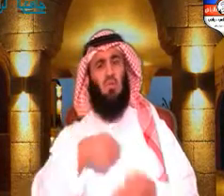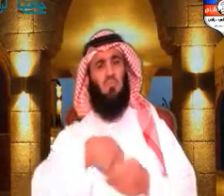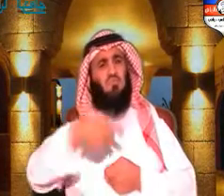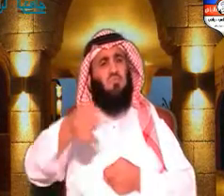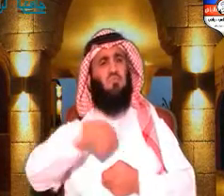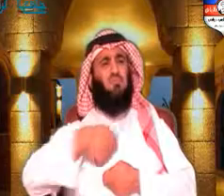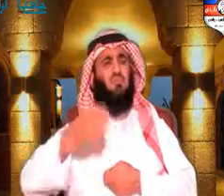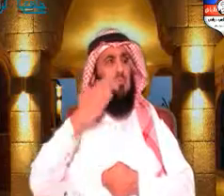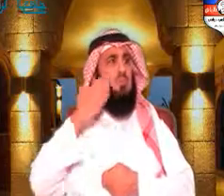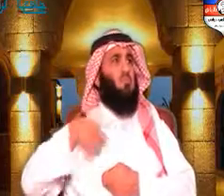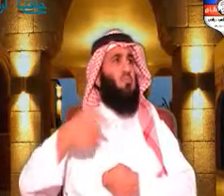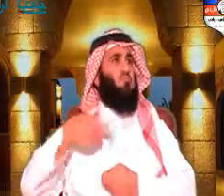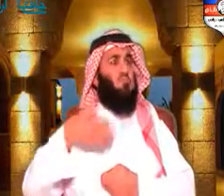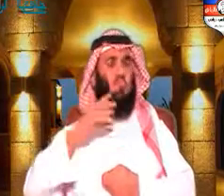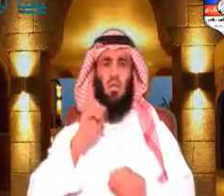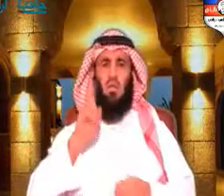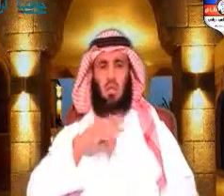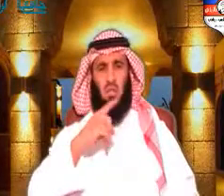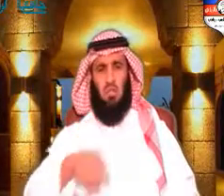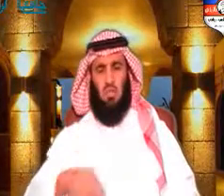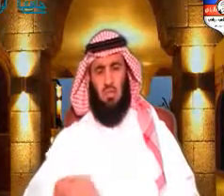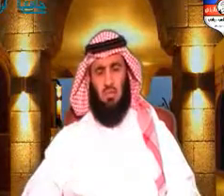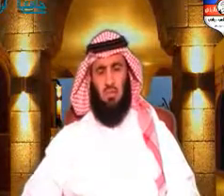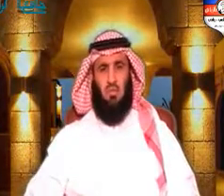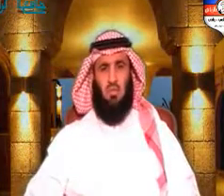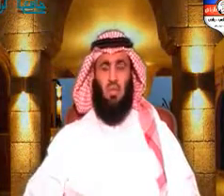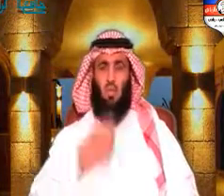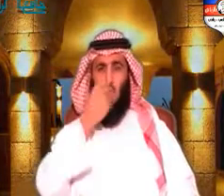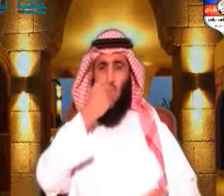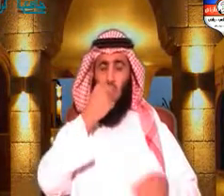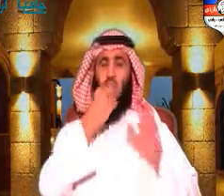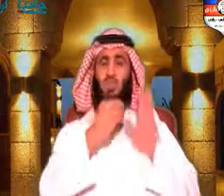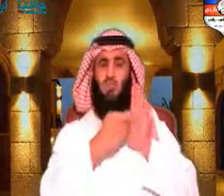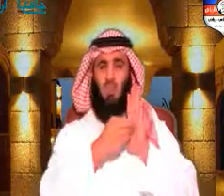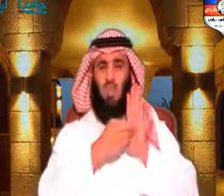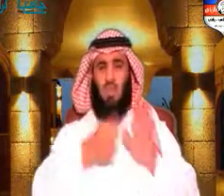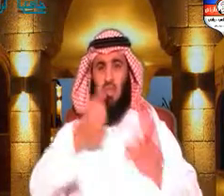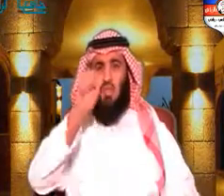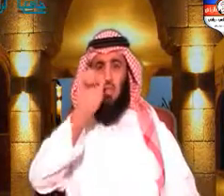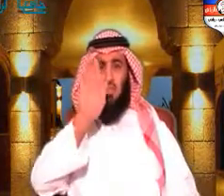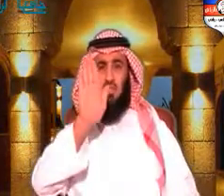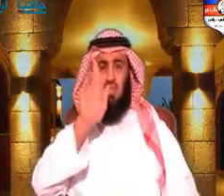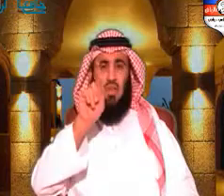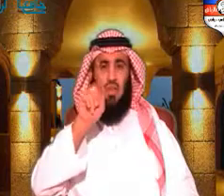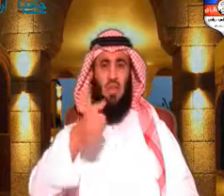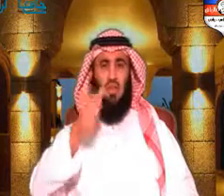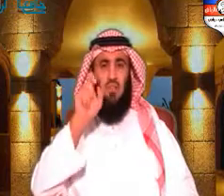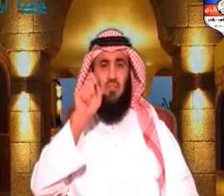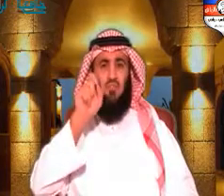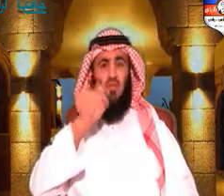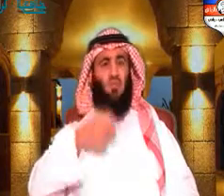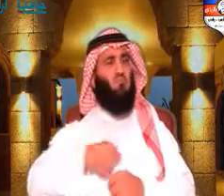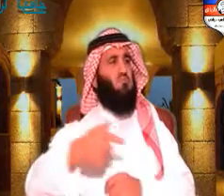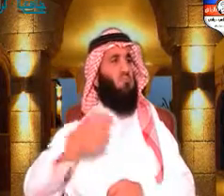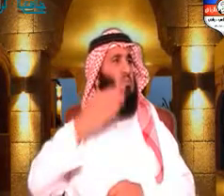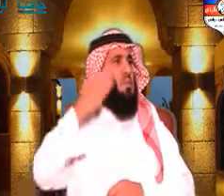الشياطين. قال تعالى: ولا تسرفوا إنه لا يحب المسرفين. وقال جل